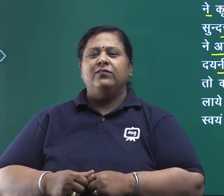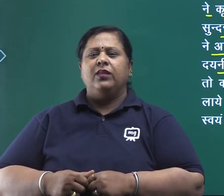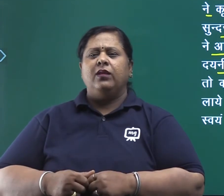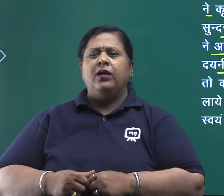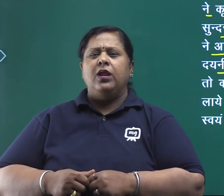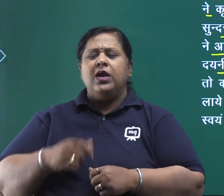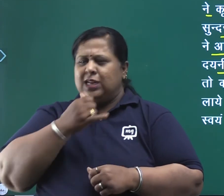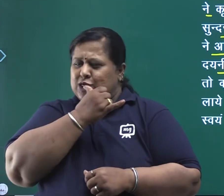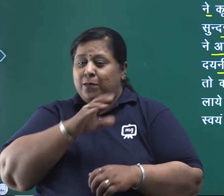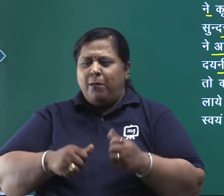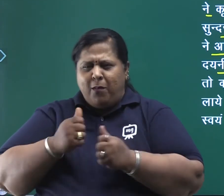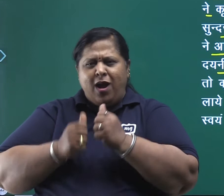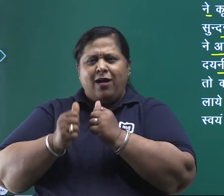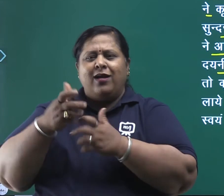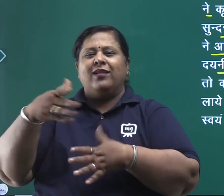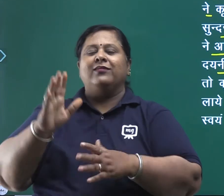कृष्ण भागकर